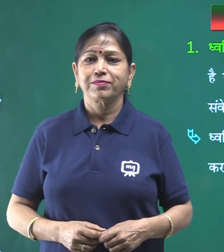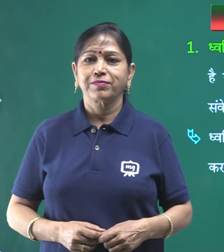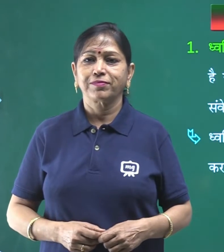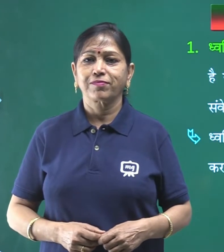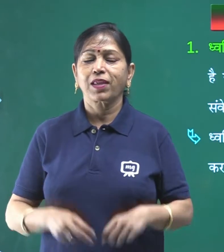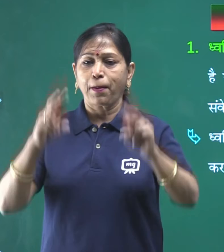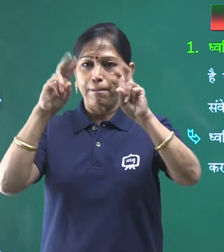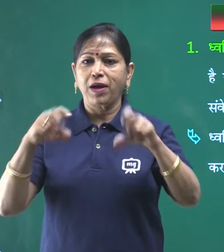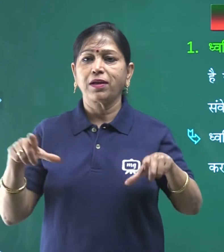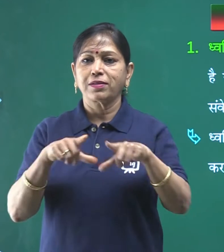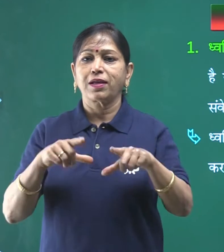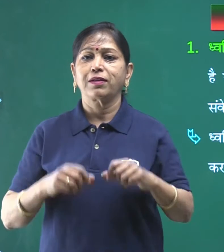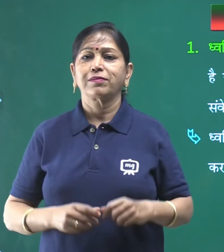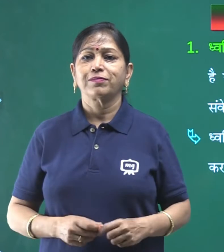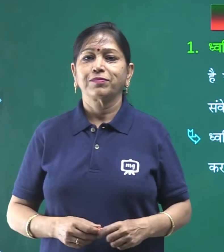पाठ का सार,